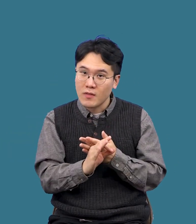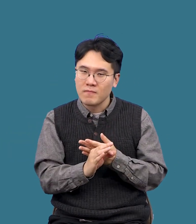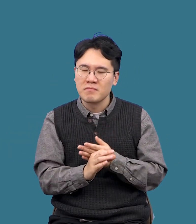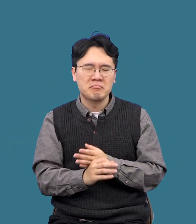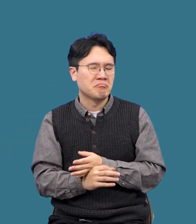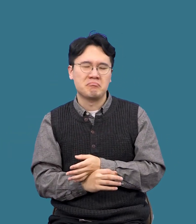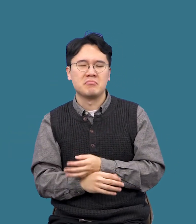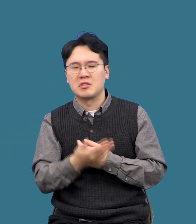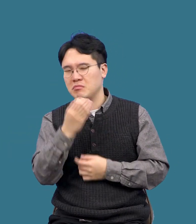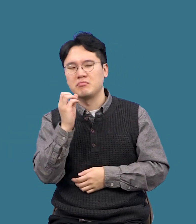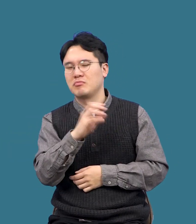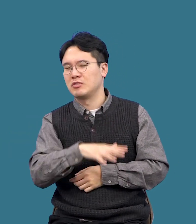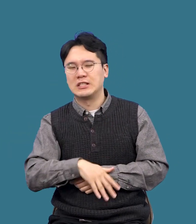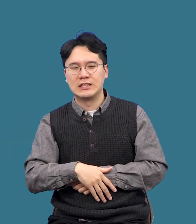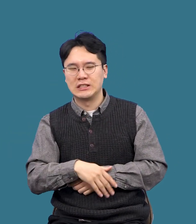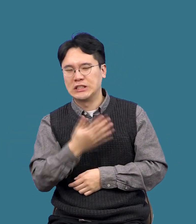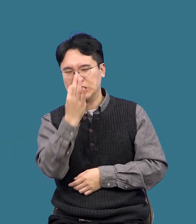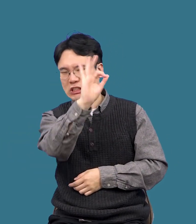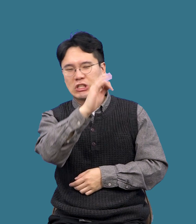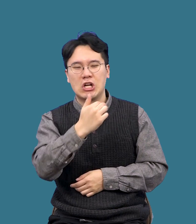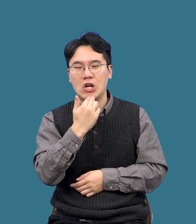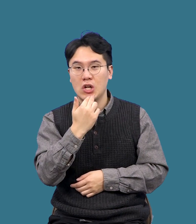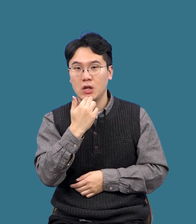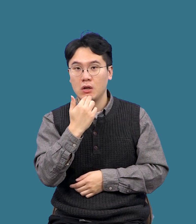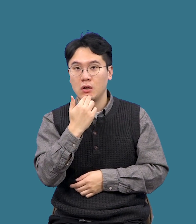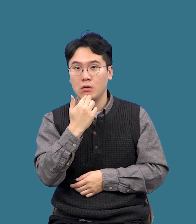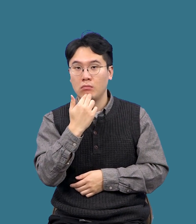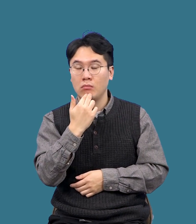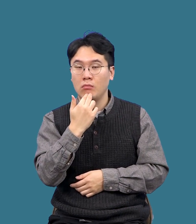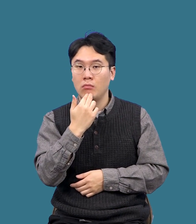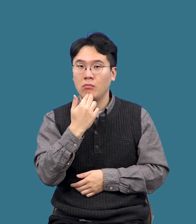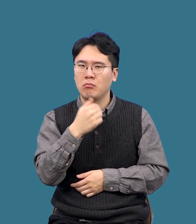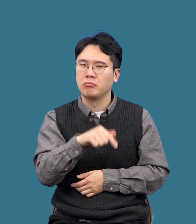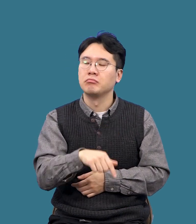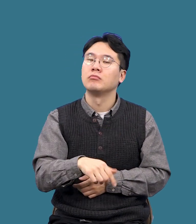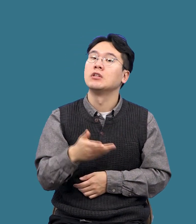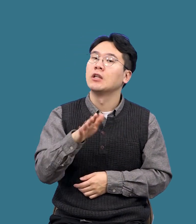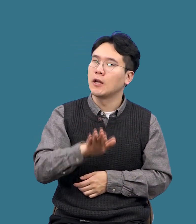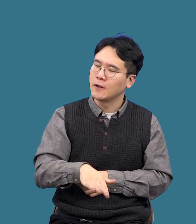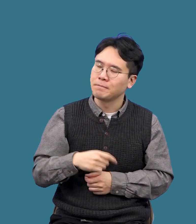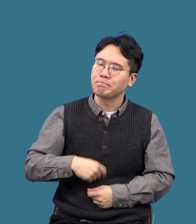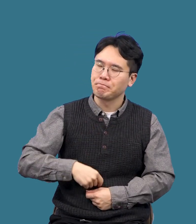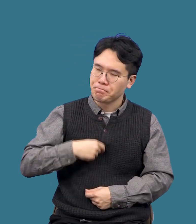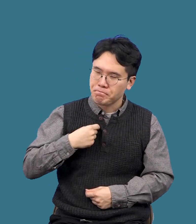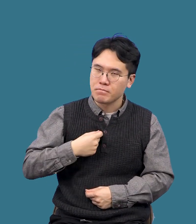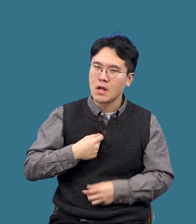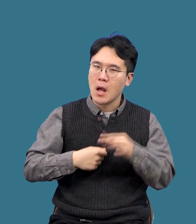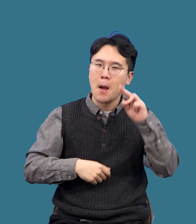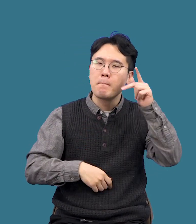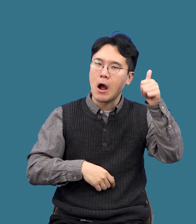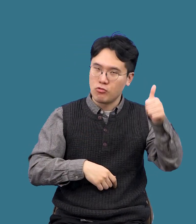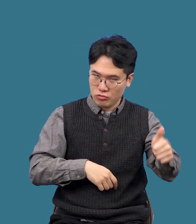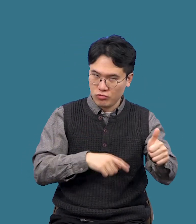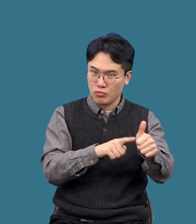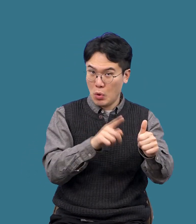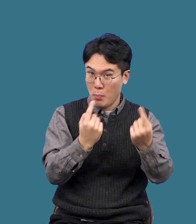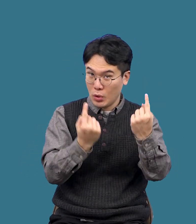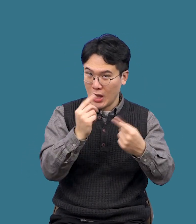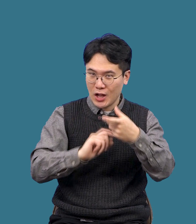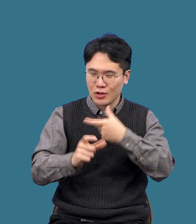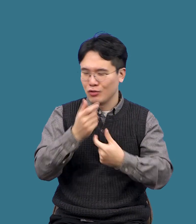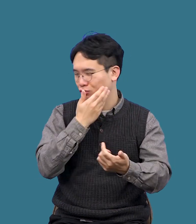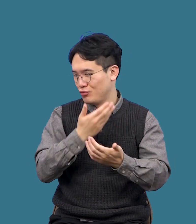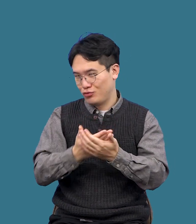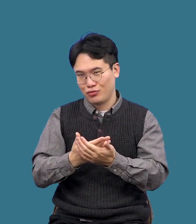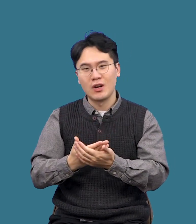편견도 우리 가운데 존재합니다. 근데 사실은 바울형의 지도자보다 훨씬 중요한 것이 디모데형 지도자예요.